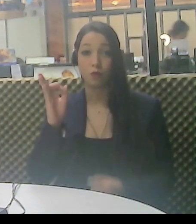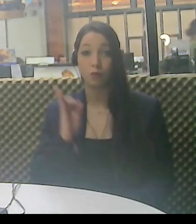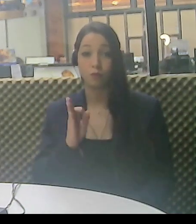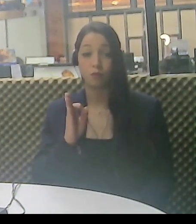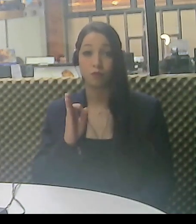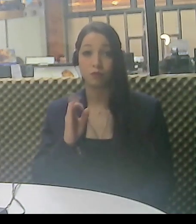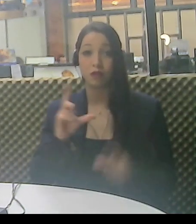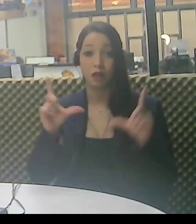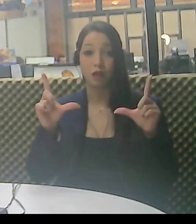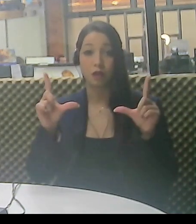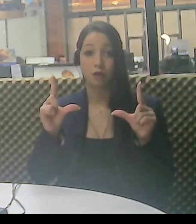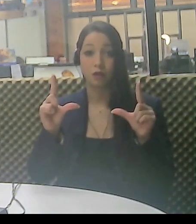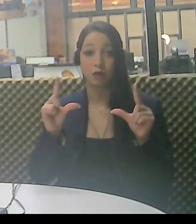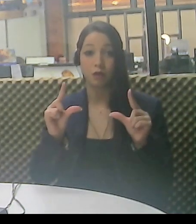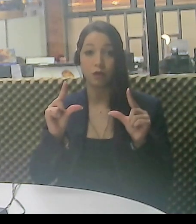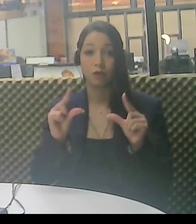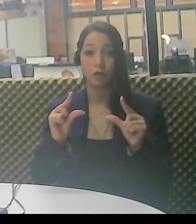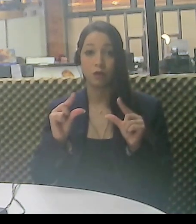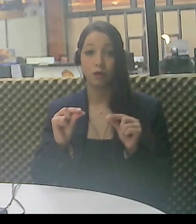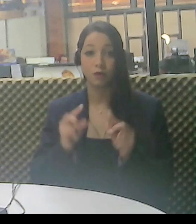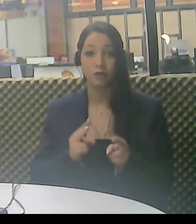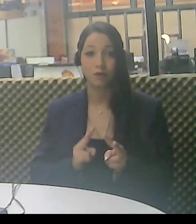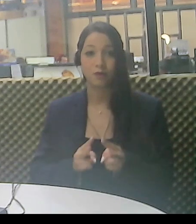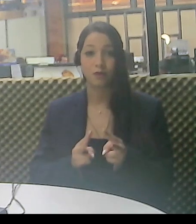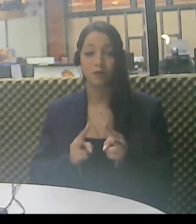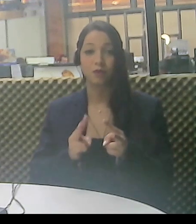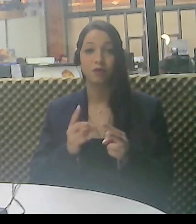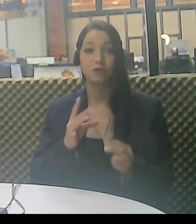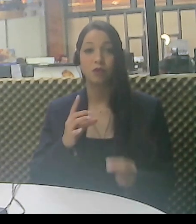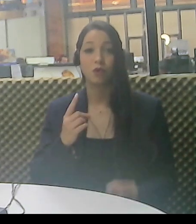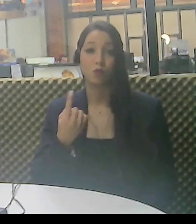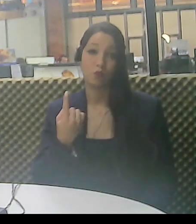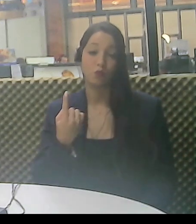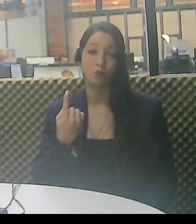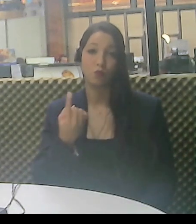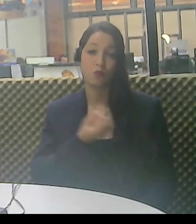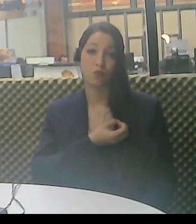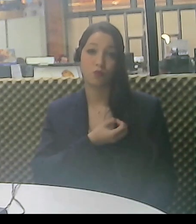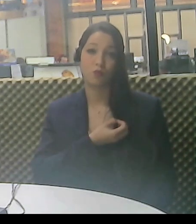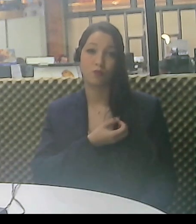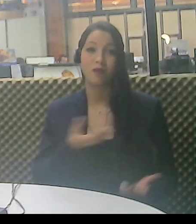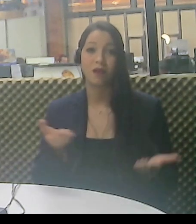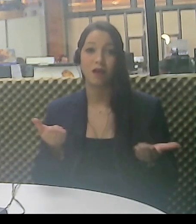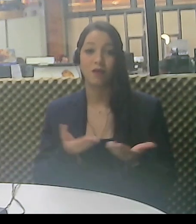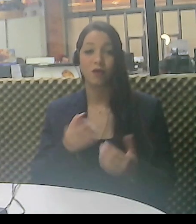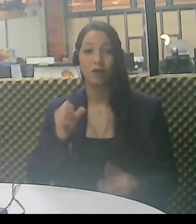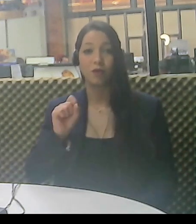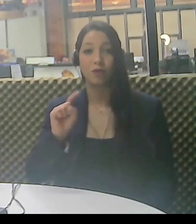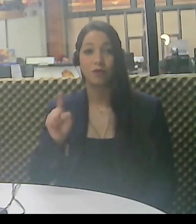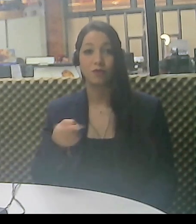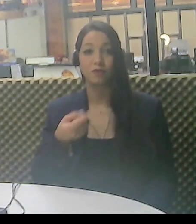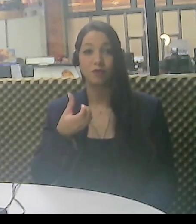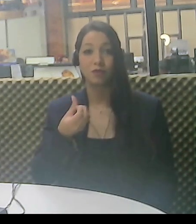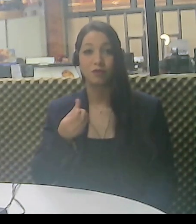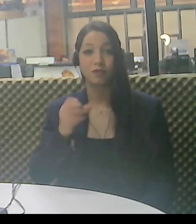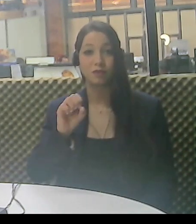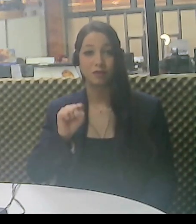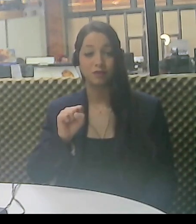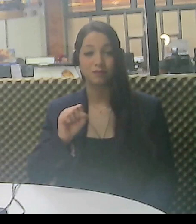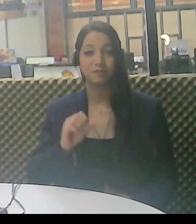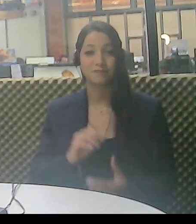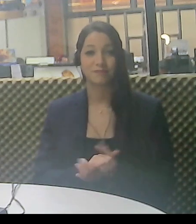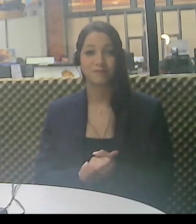infantil foi reduzindo, mantendo-se sempre com apenas um dígito. Hoje a taxa é de 8,68.